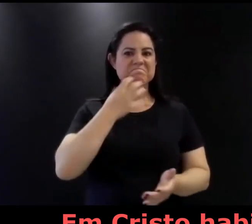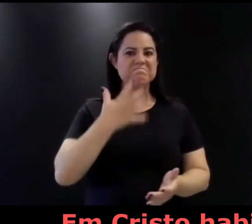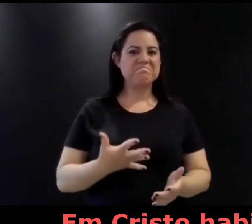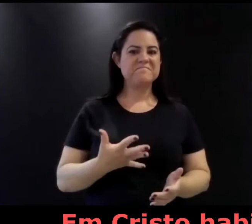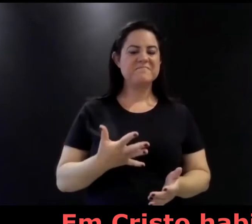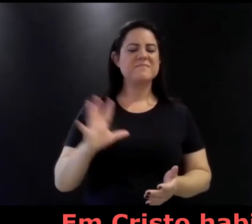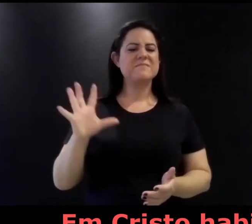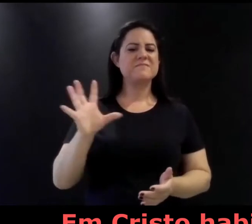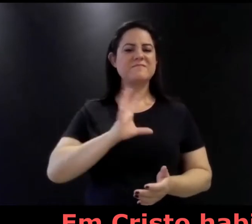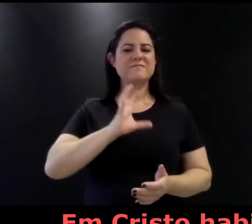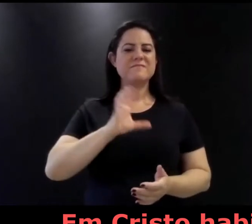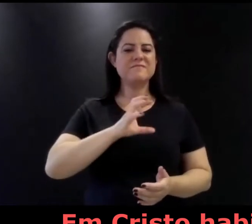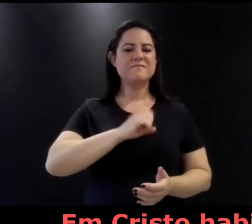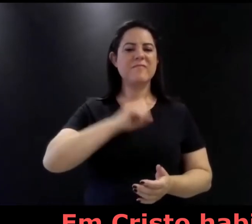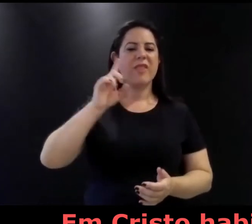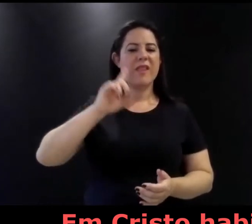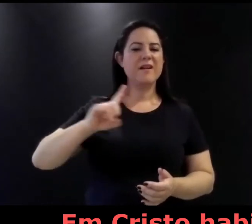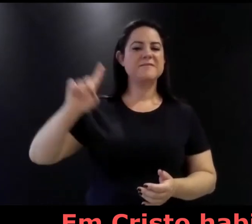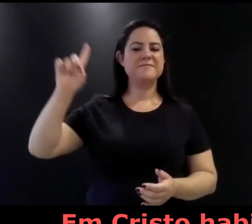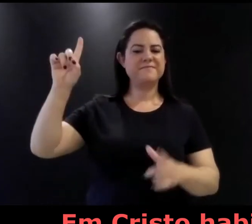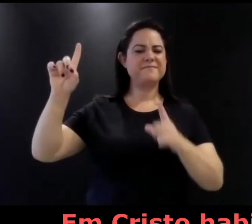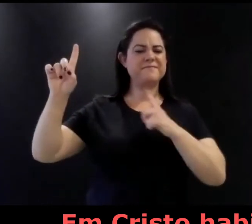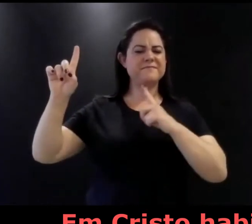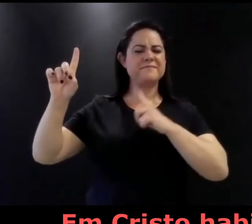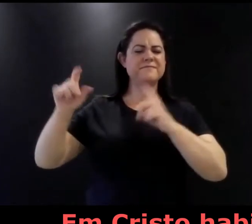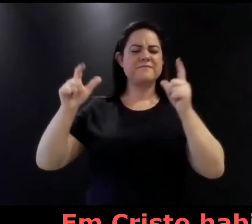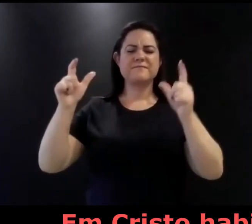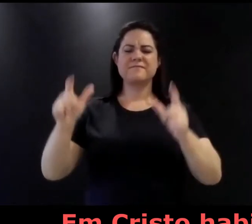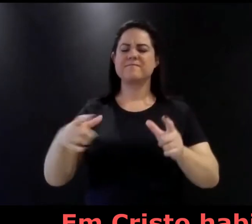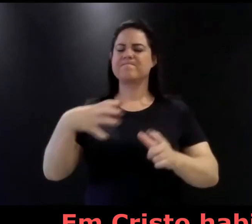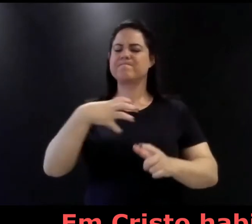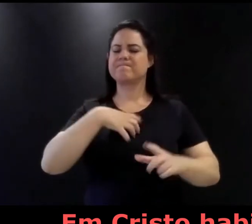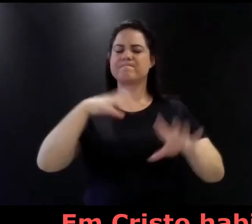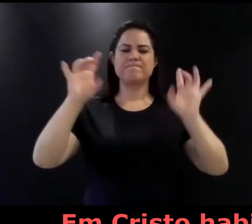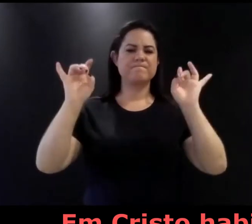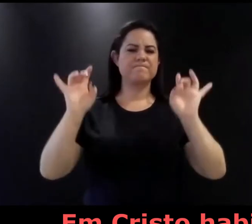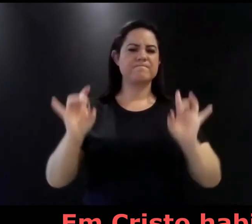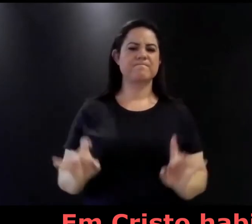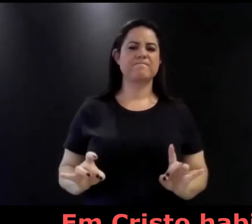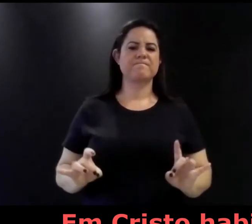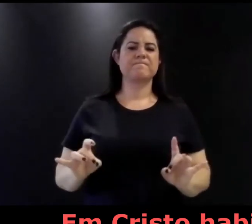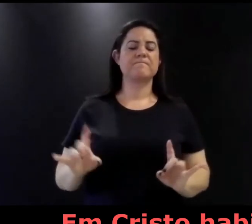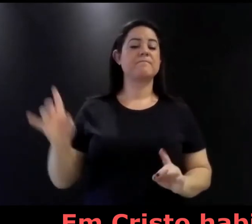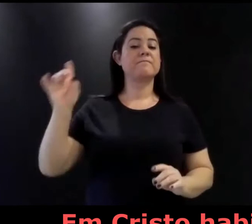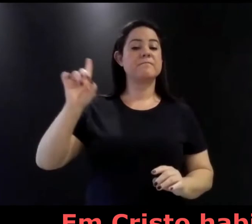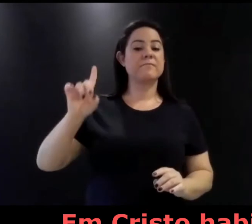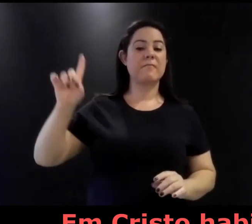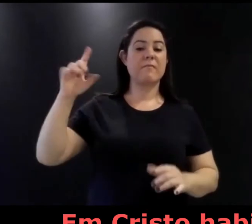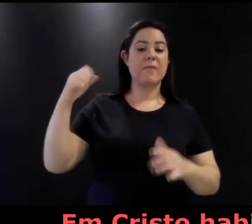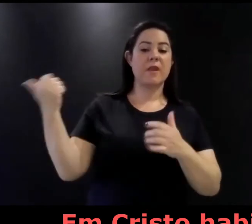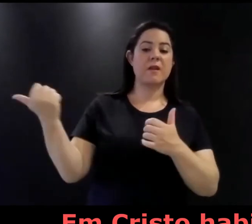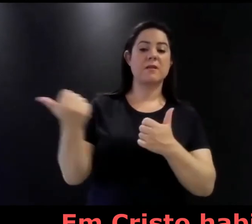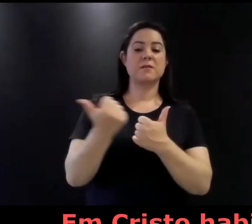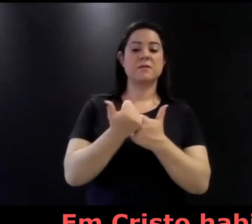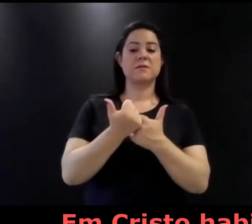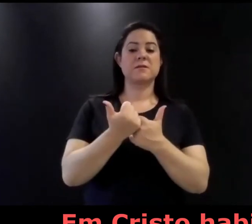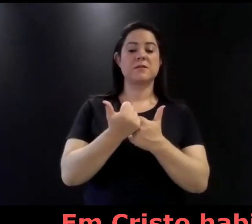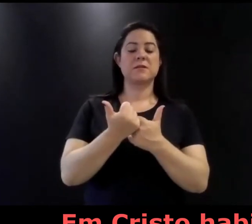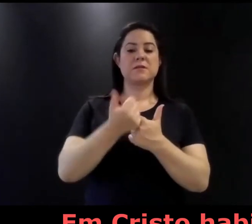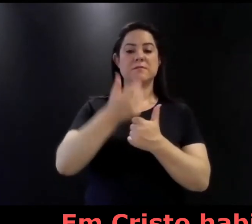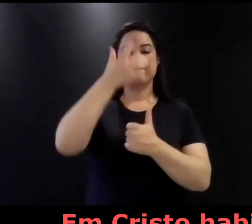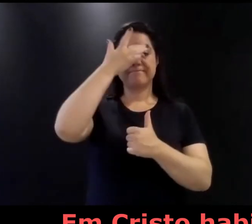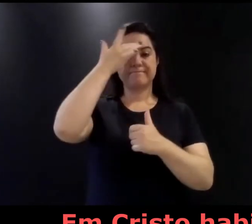de Deus foi derramado naquele lugar de forma sublime. Deus substituiu o homem.